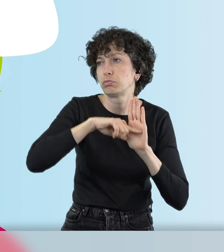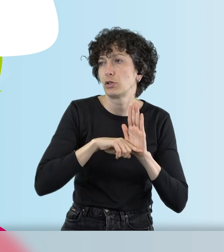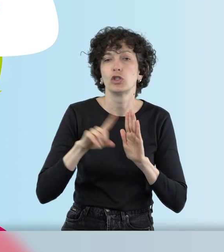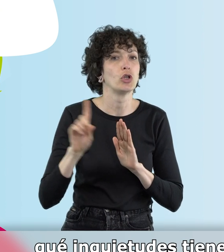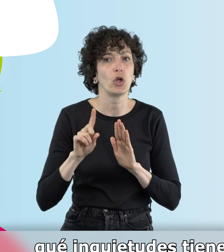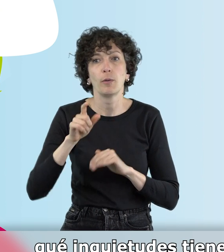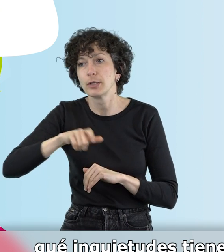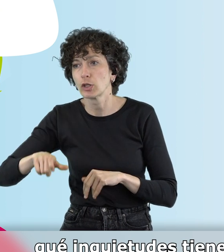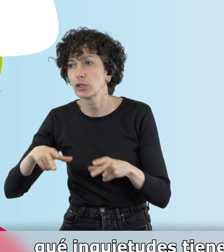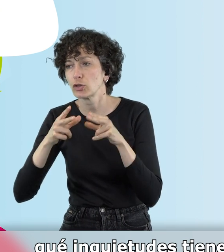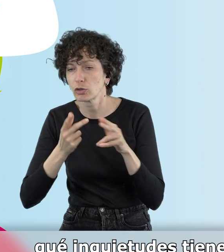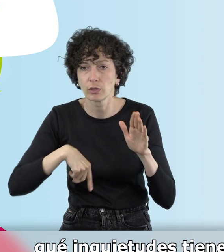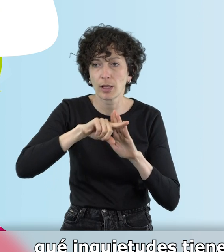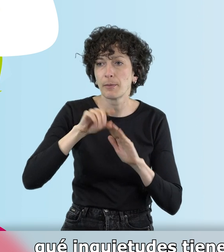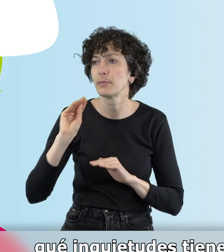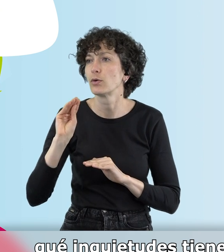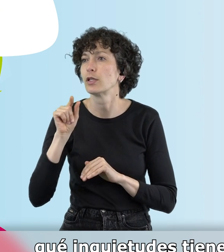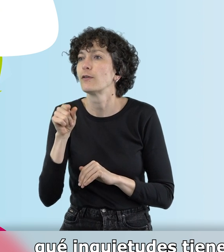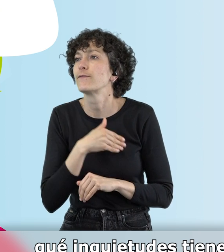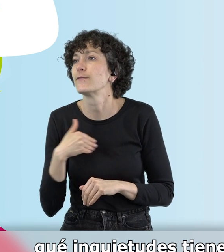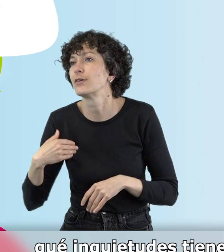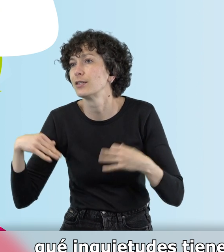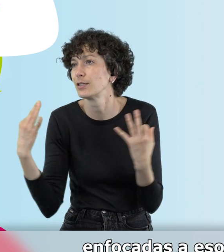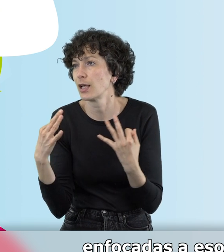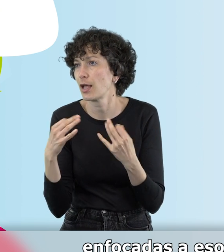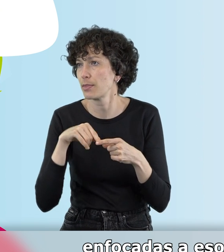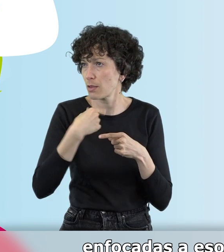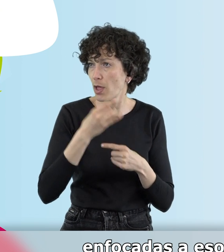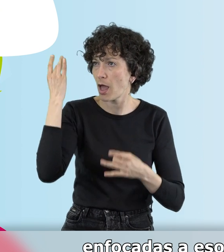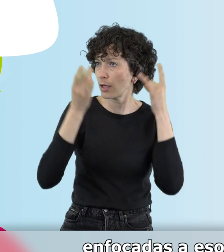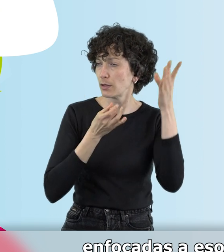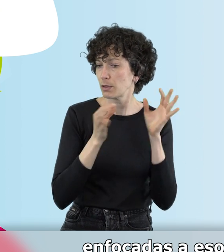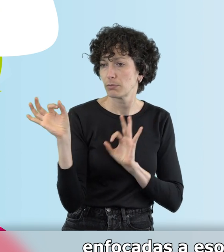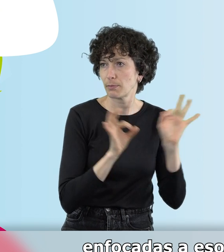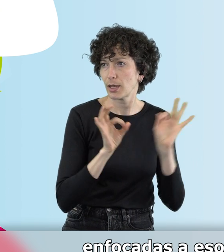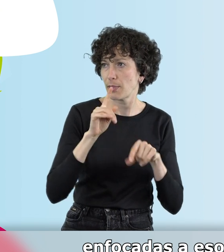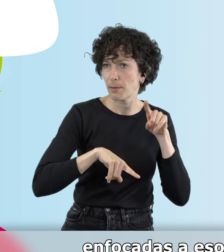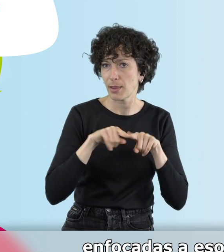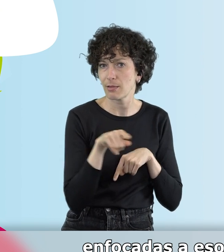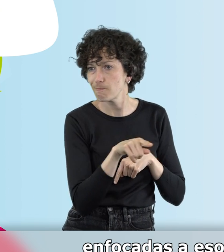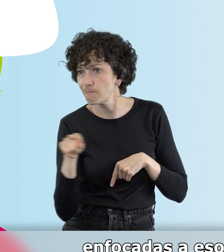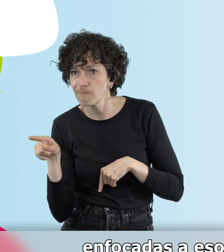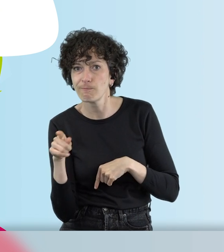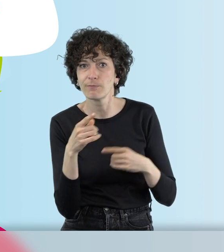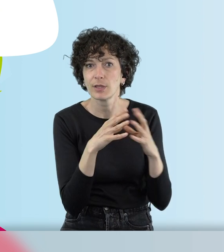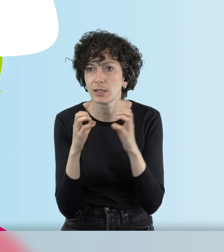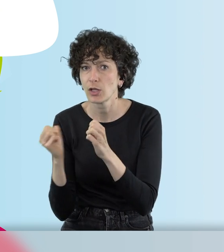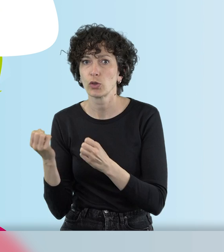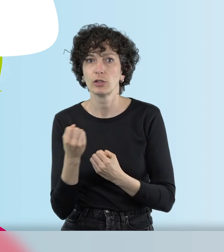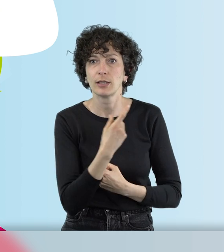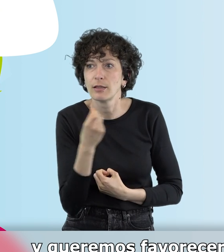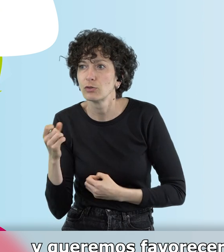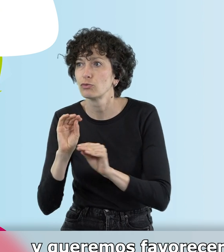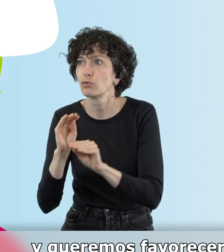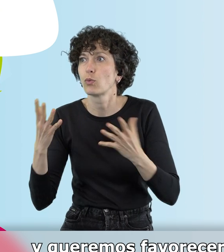hacen socios qué inquietudes tienen, qué deseos. Y vamos a programar actividades enfocadas a esos deseos y esas necesidades,